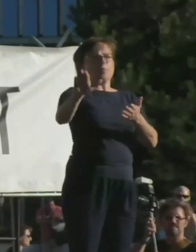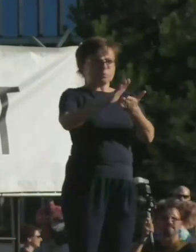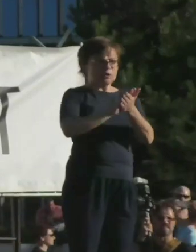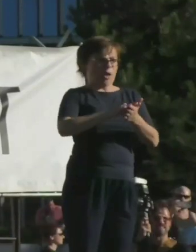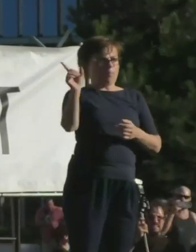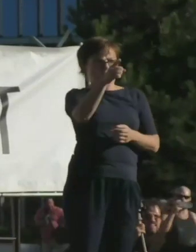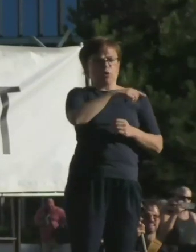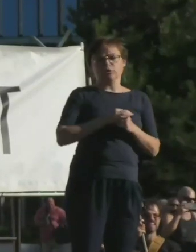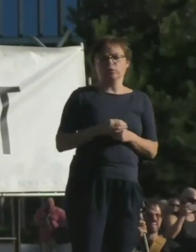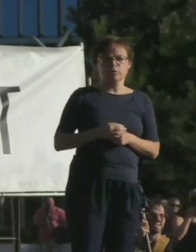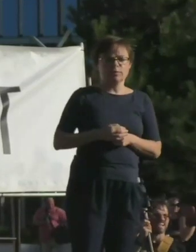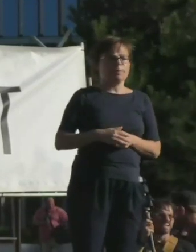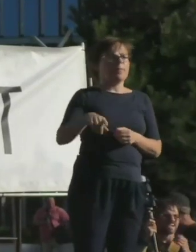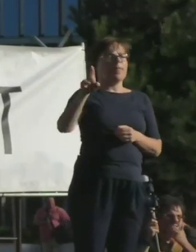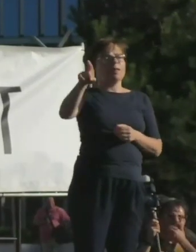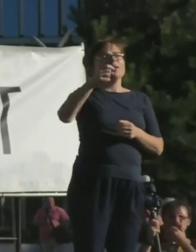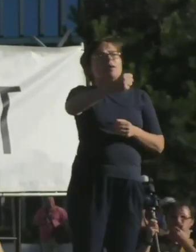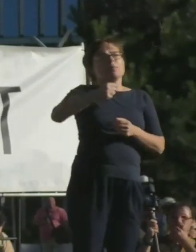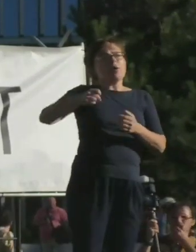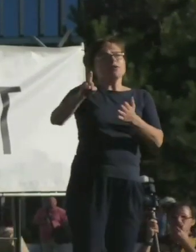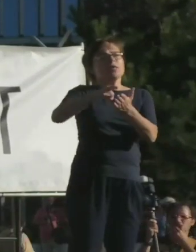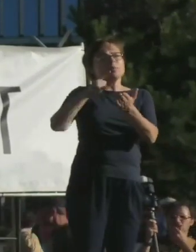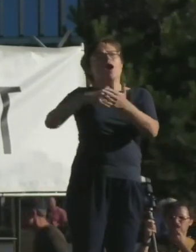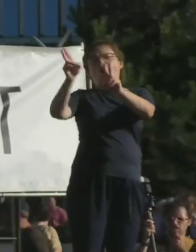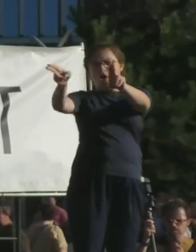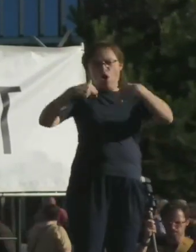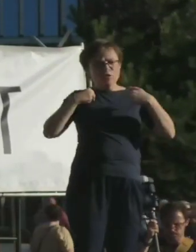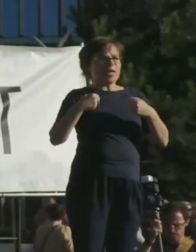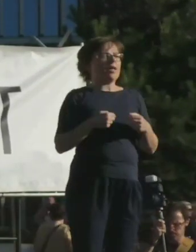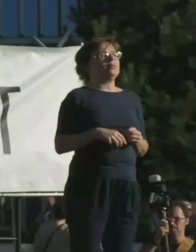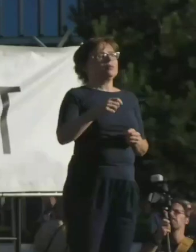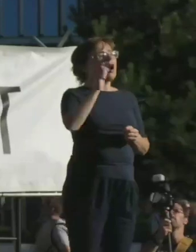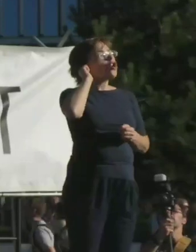Oddaj mandat! Przeproś kobiety!